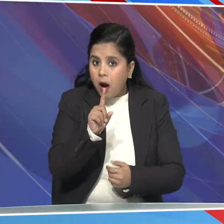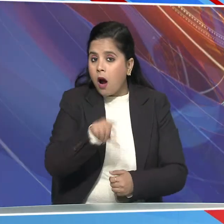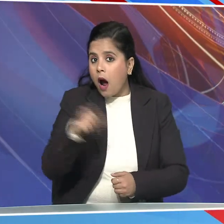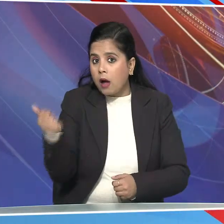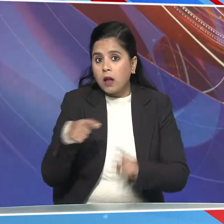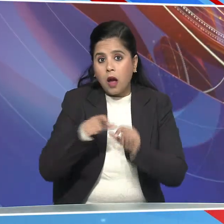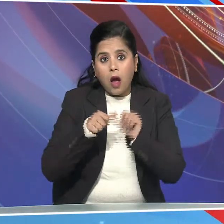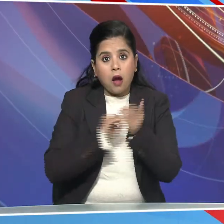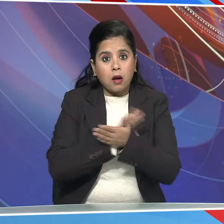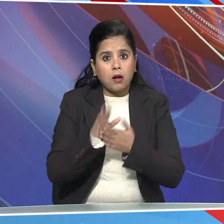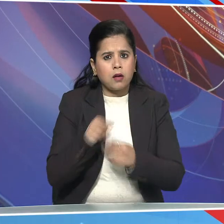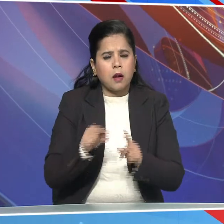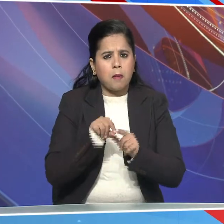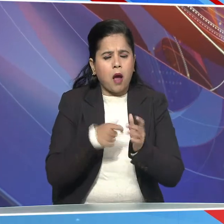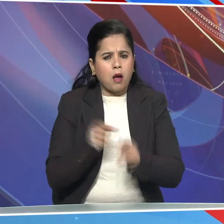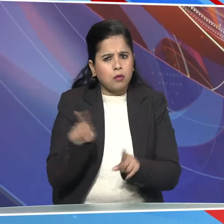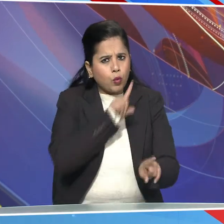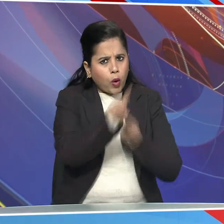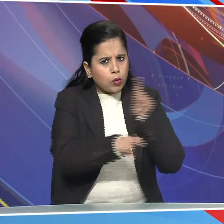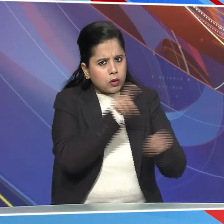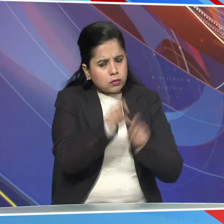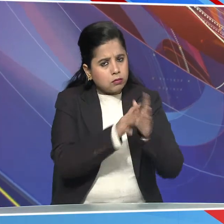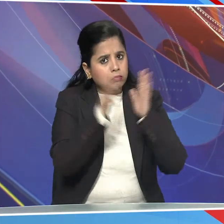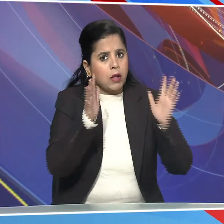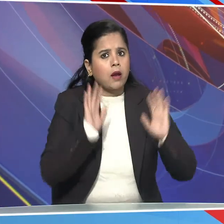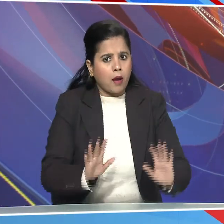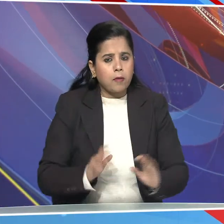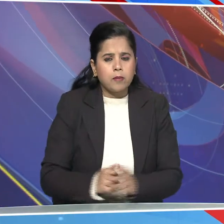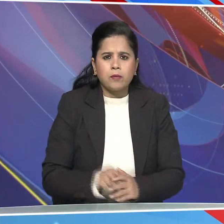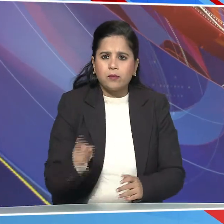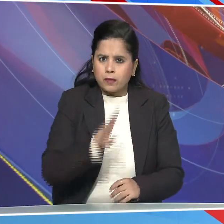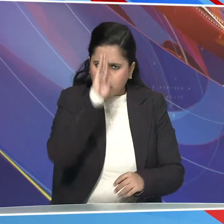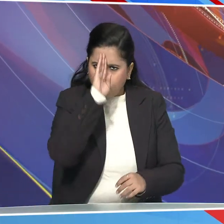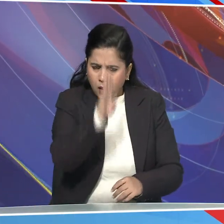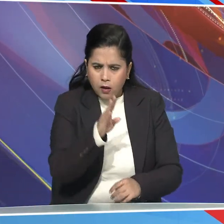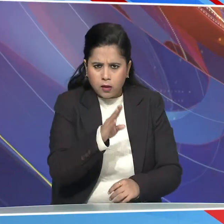आकाश पारो पर ही कई सवाल खड़े कर देता है